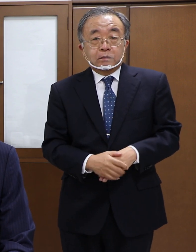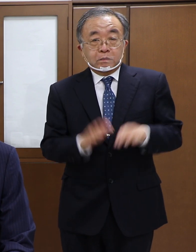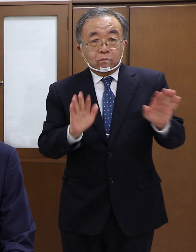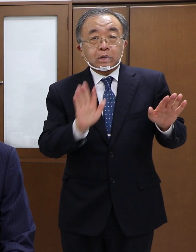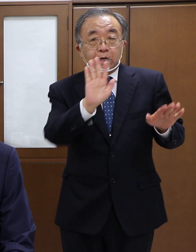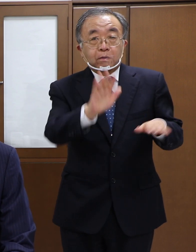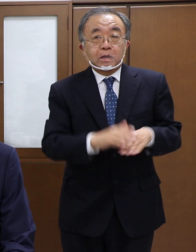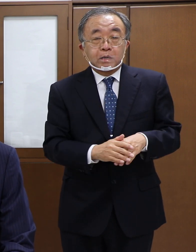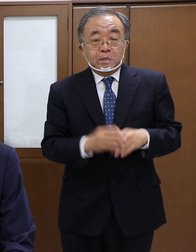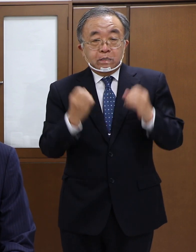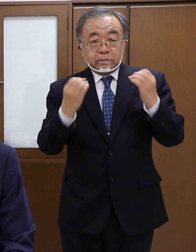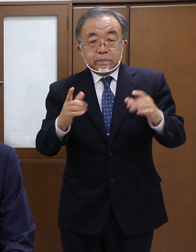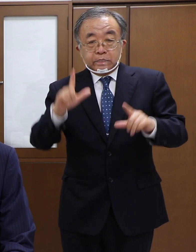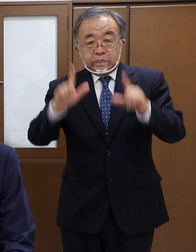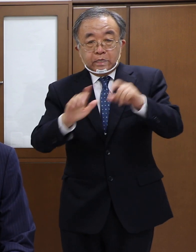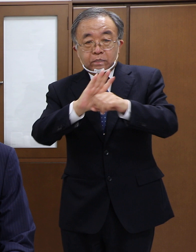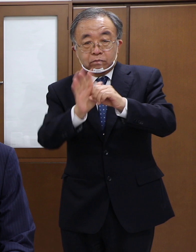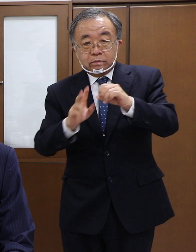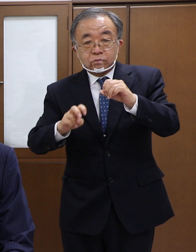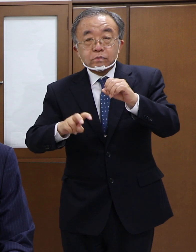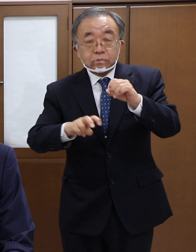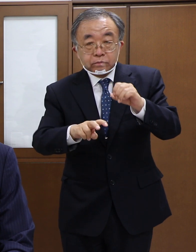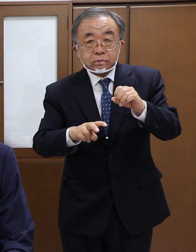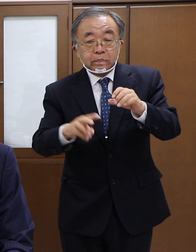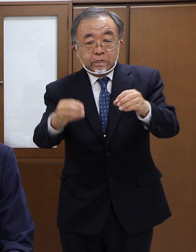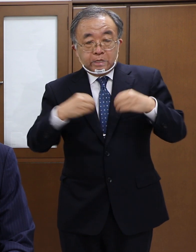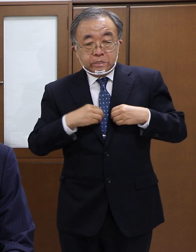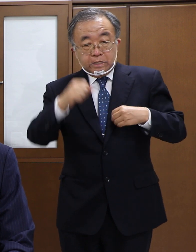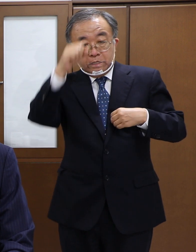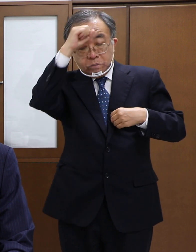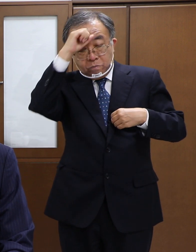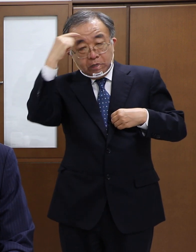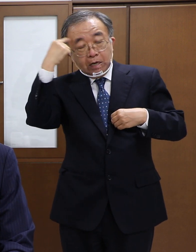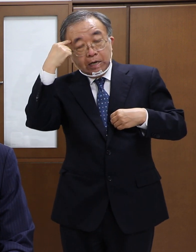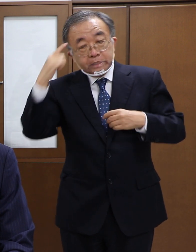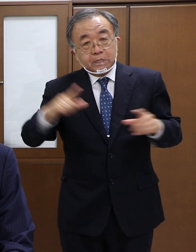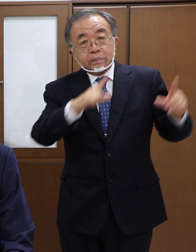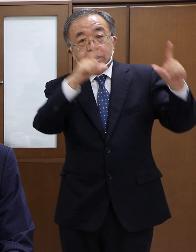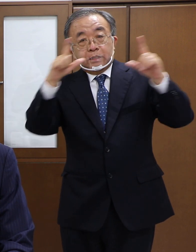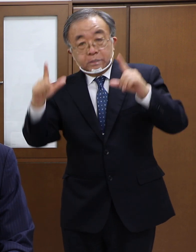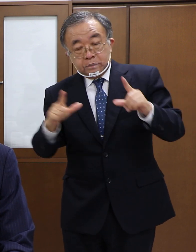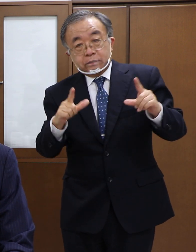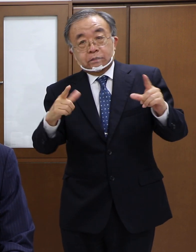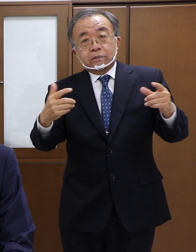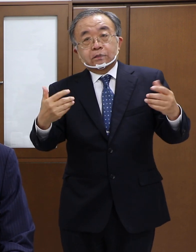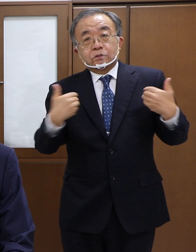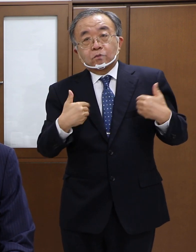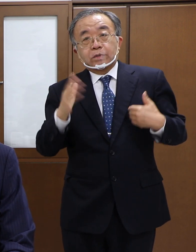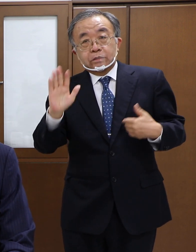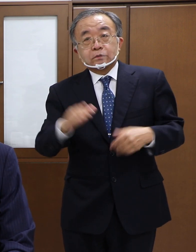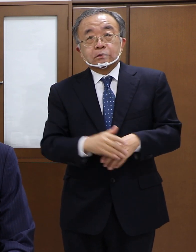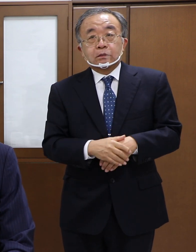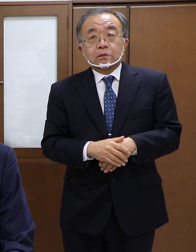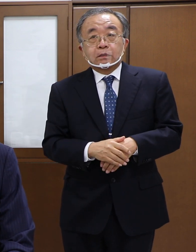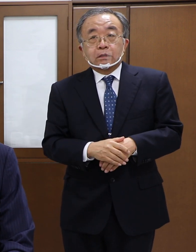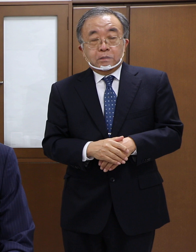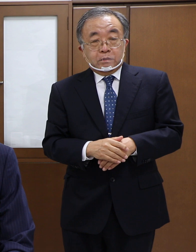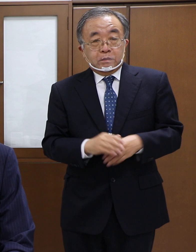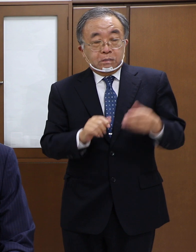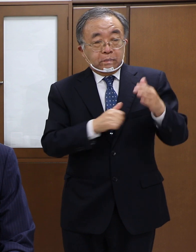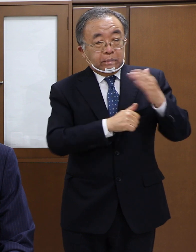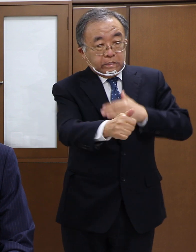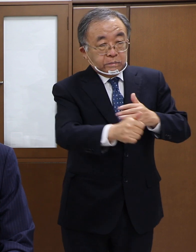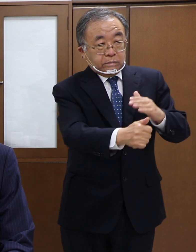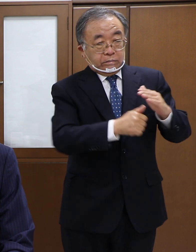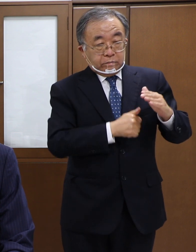これからは新型コロナウイルス感染症を常に意識した生活が求められます。外出の